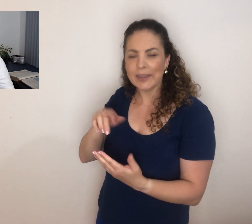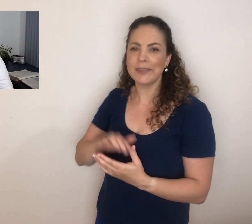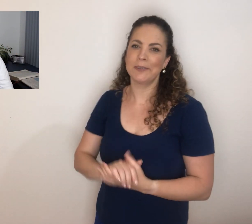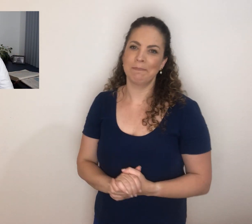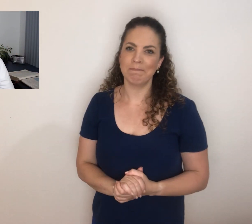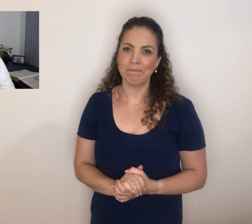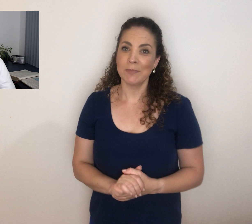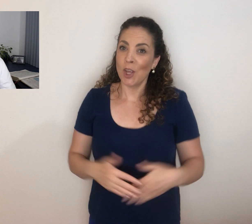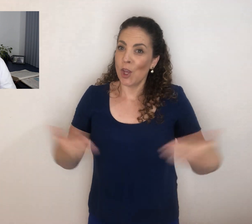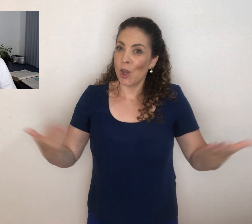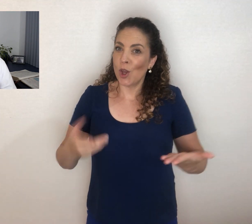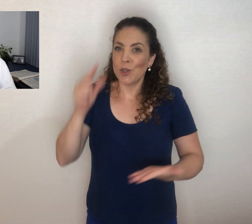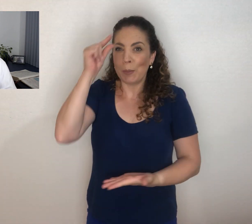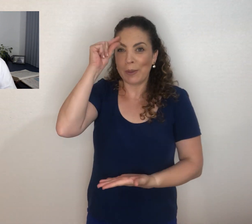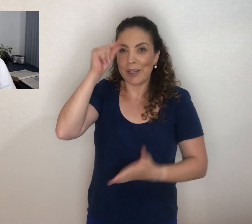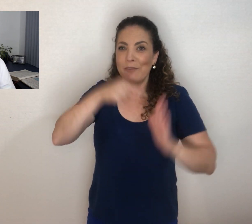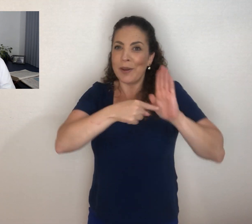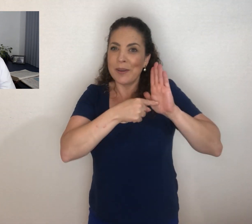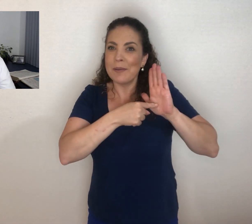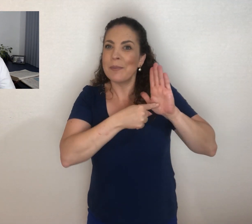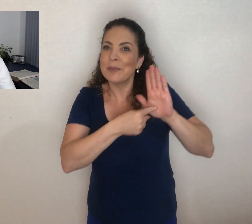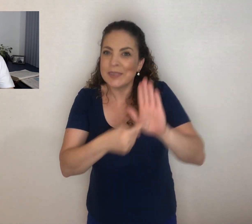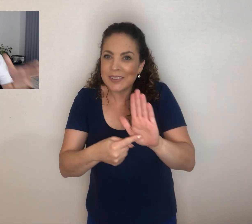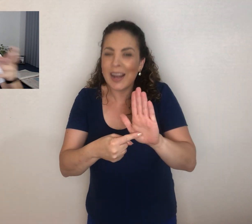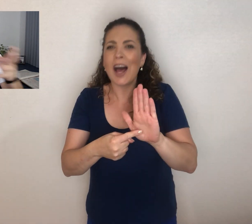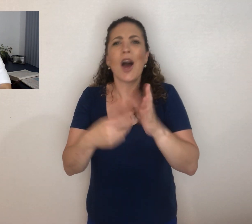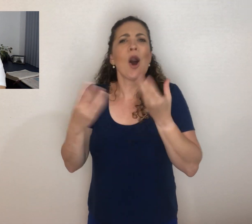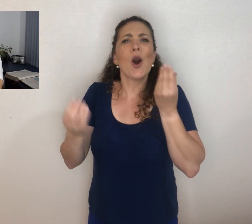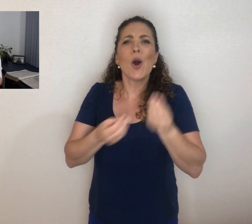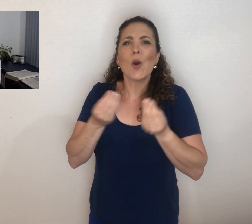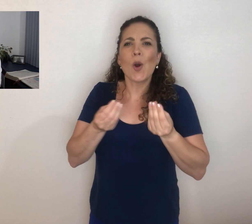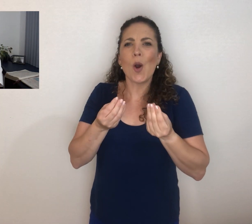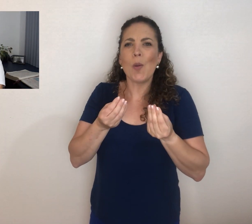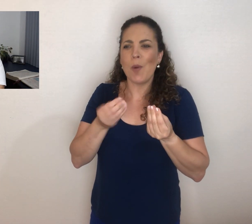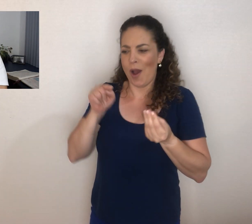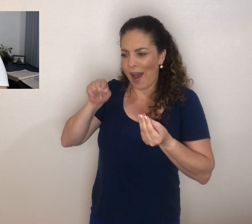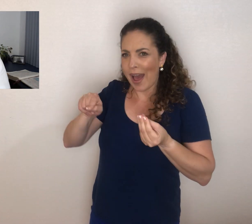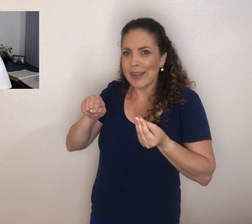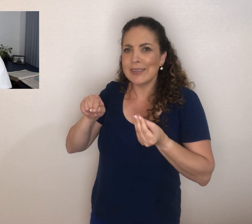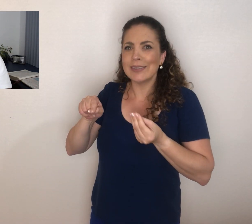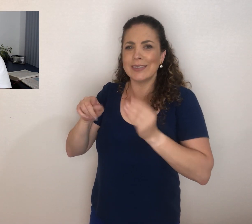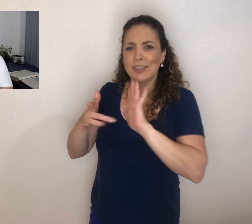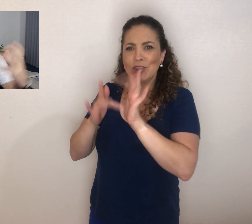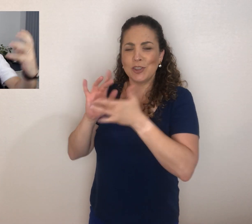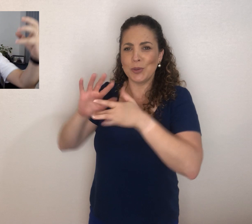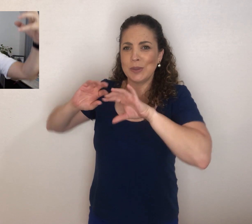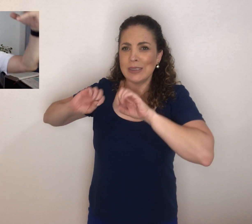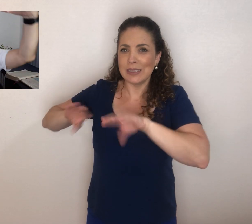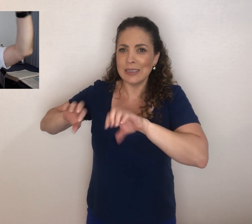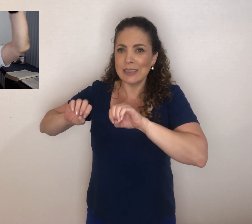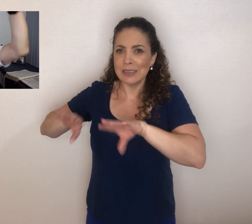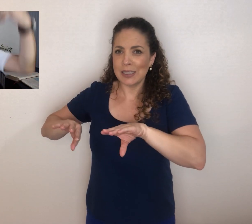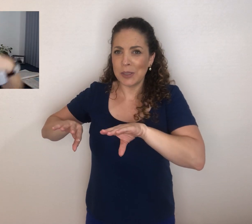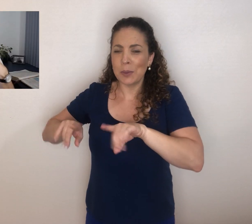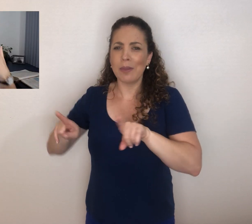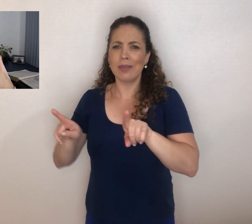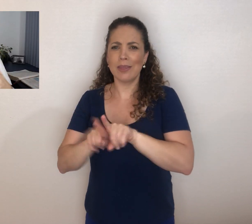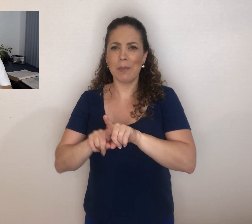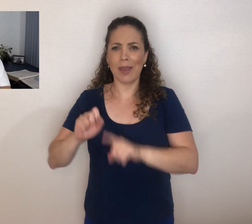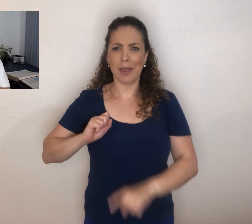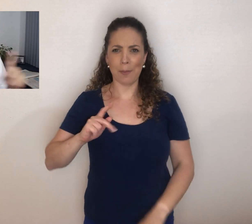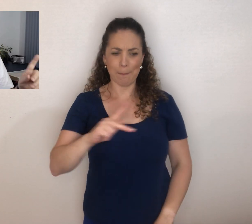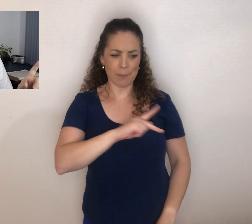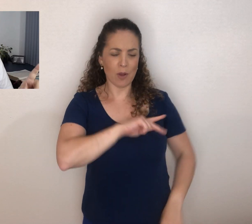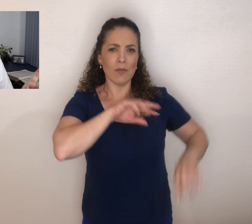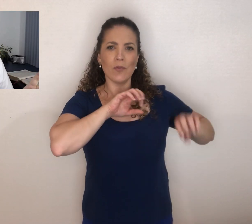estamos analisando os ensinamentos de Jesus, e hoje Benito vai nos trazer como encaixar, vai